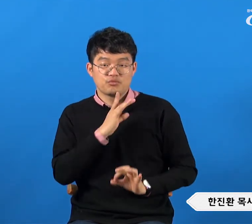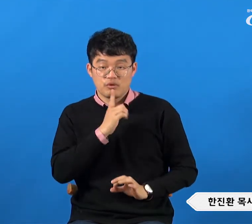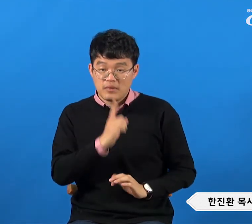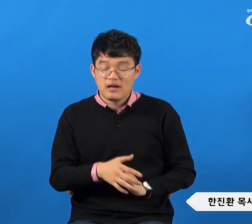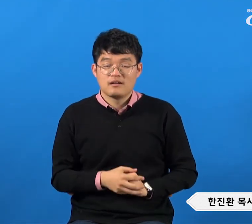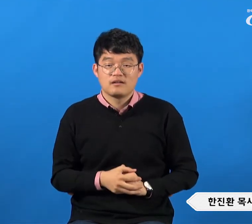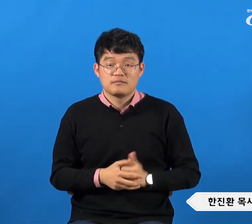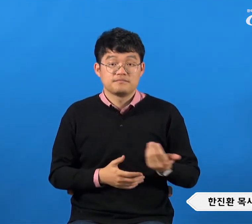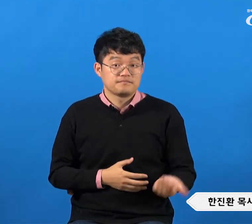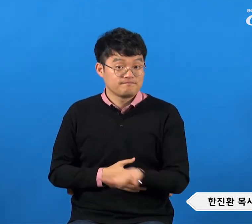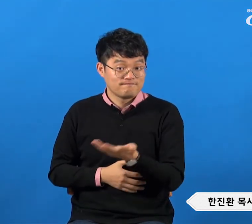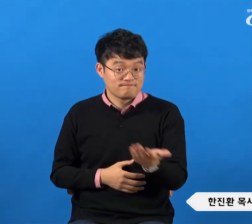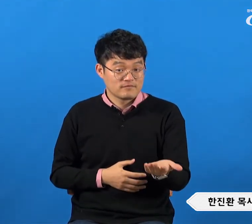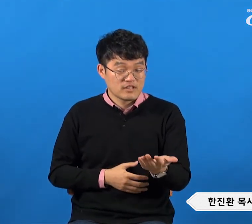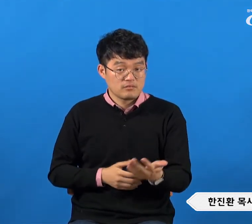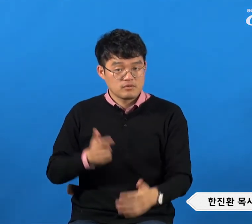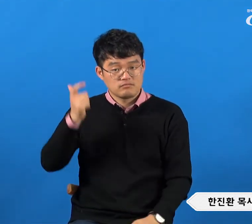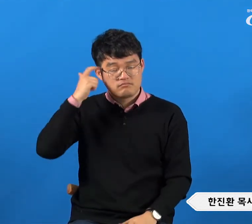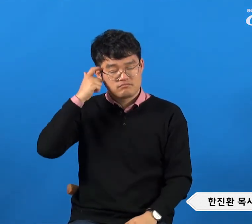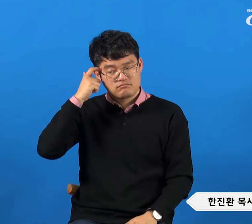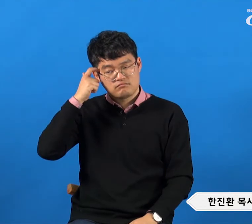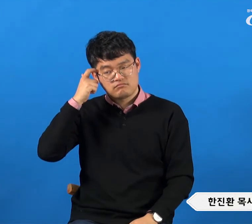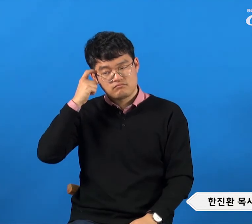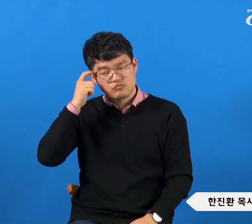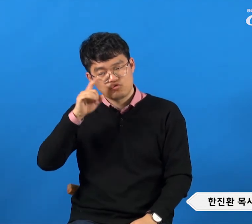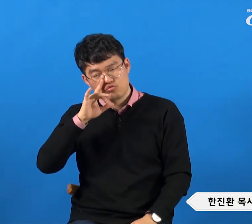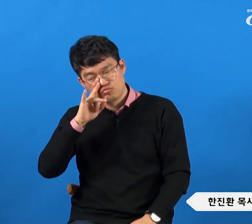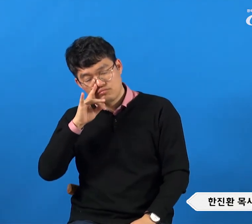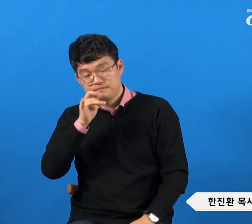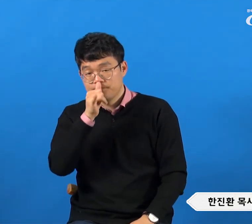자, 그러면 이제 질문이 생기시지요?